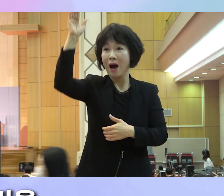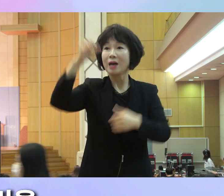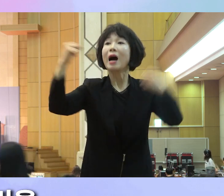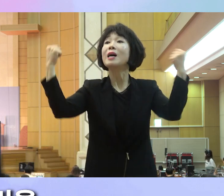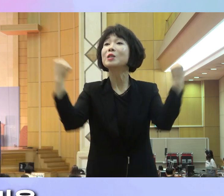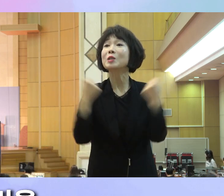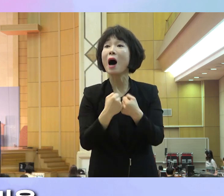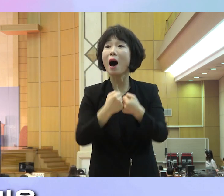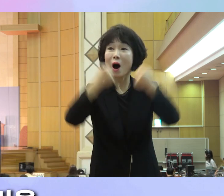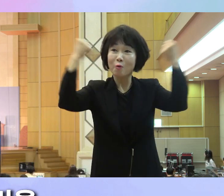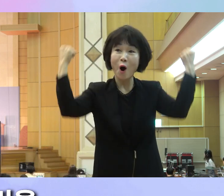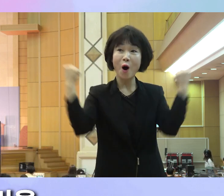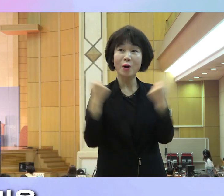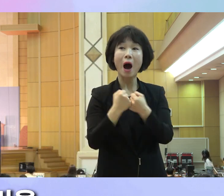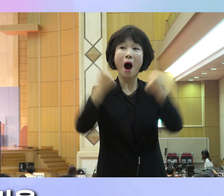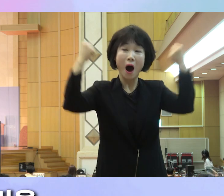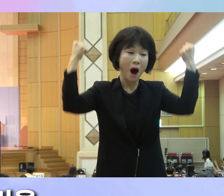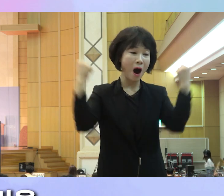못 나가